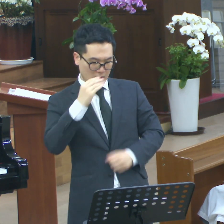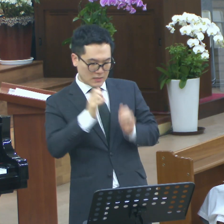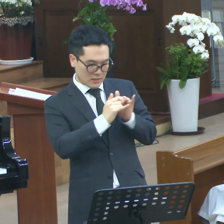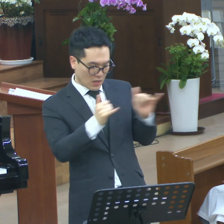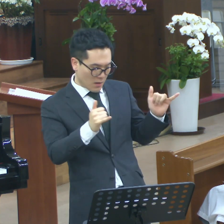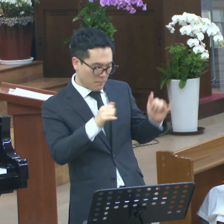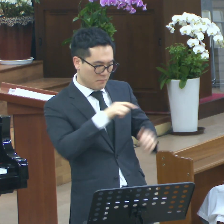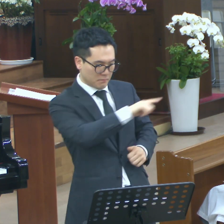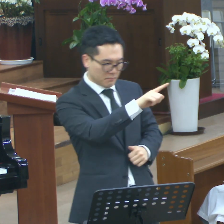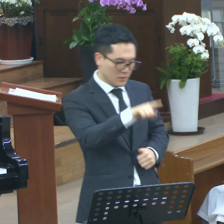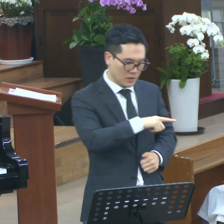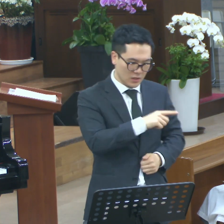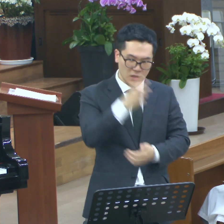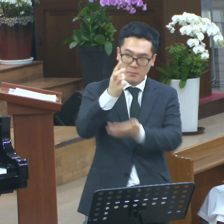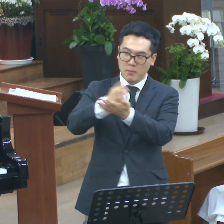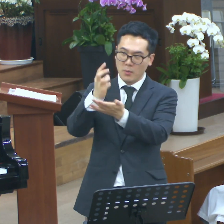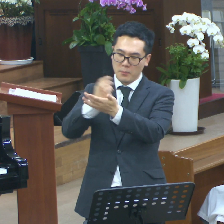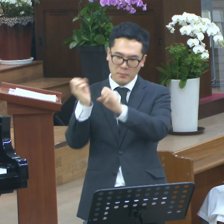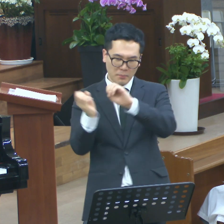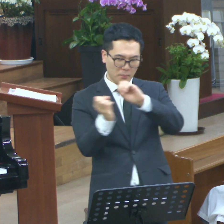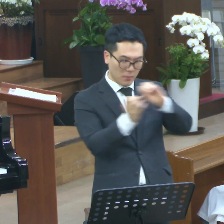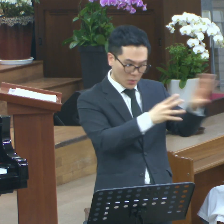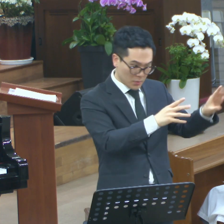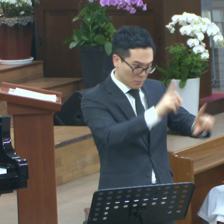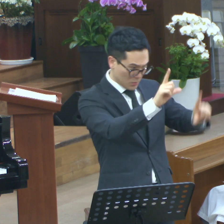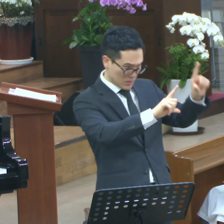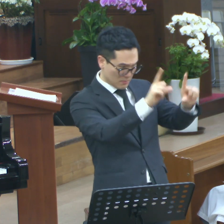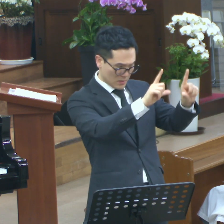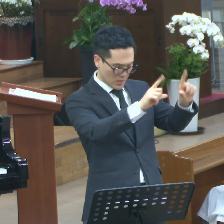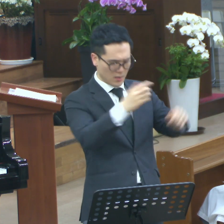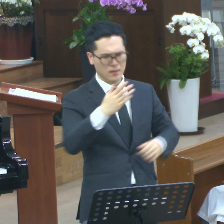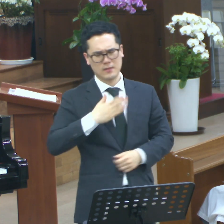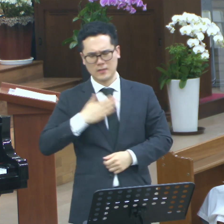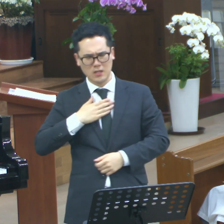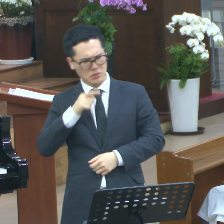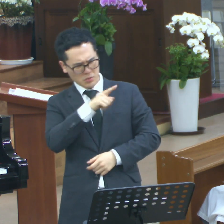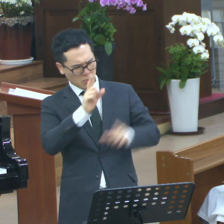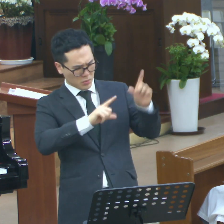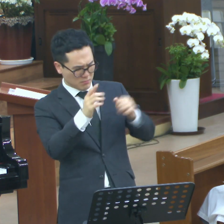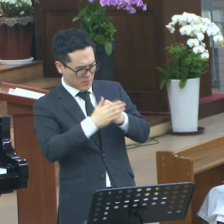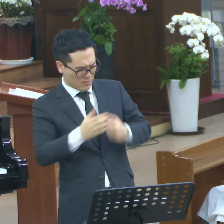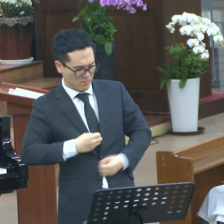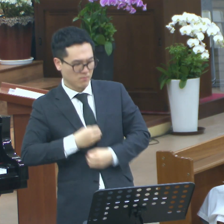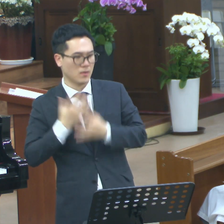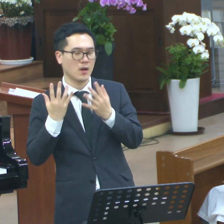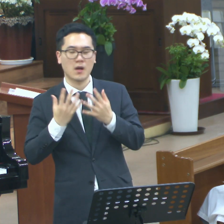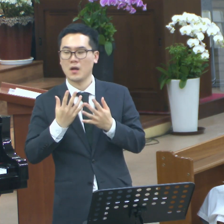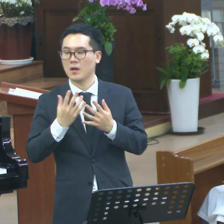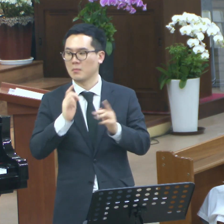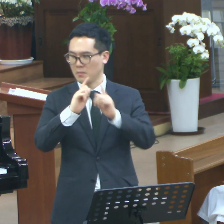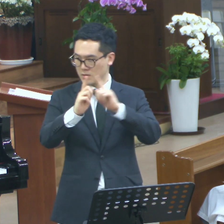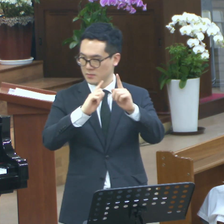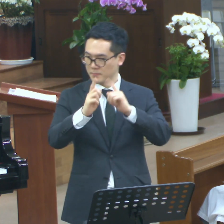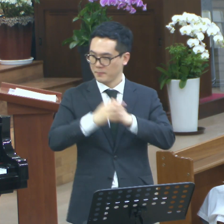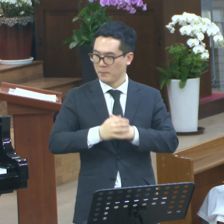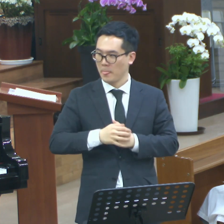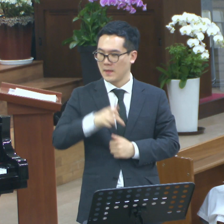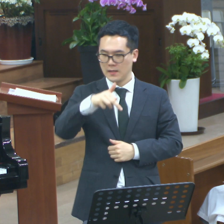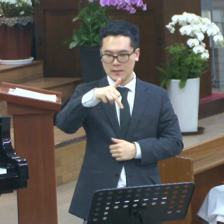있습니다. 맹렬한 분노라는 단어는 잘라파라는 히브리어인데 불길이